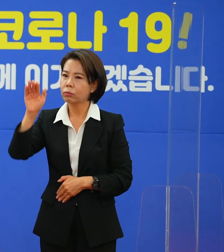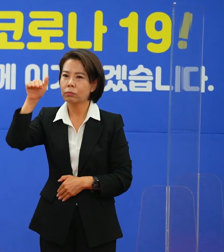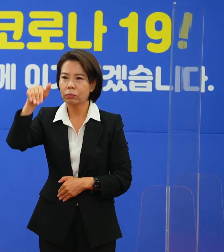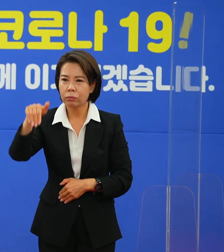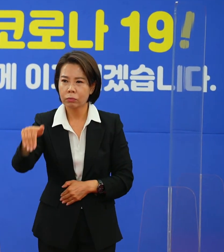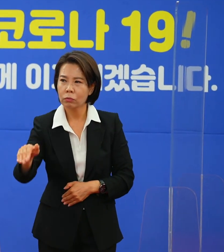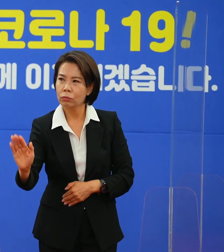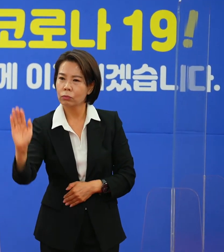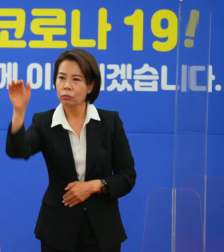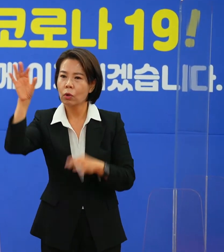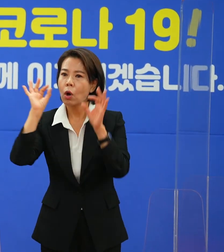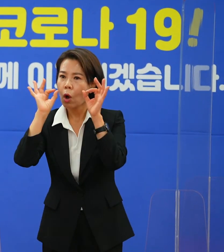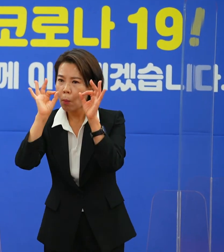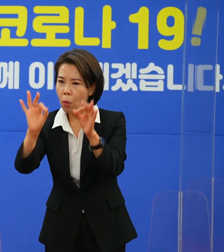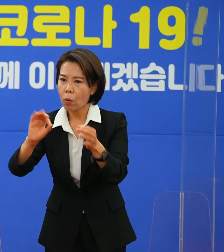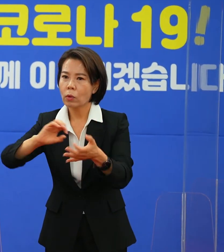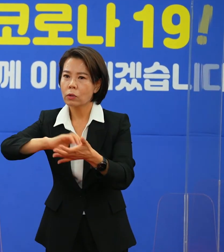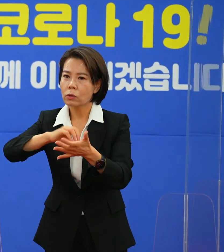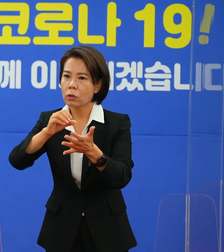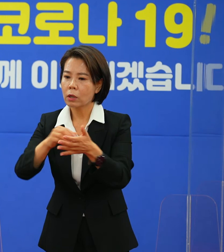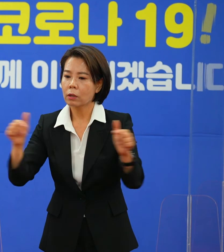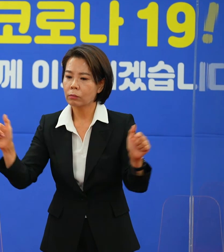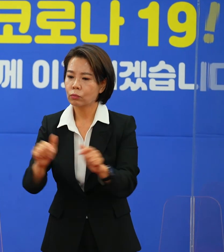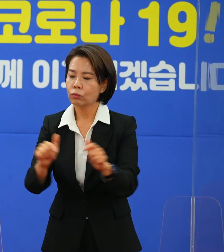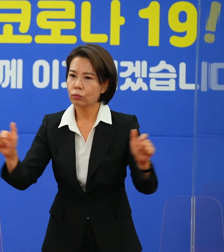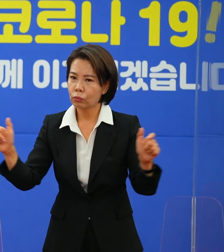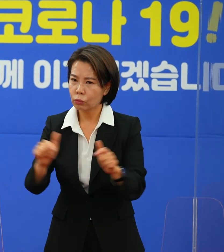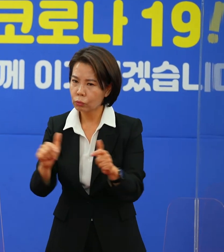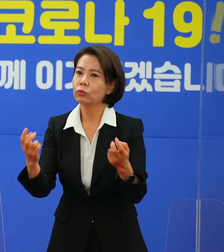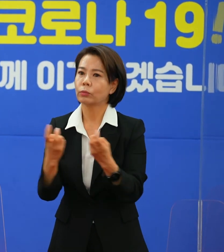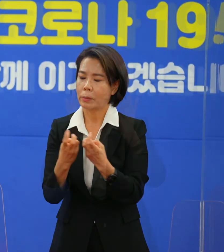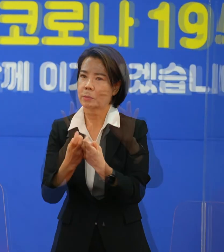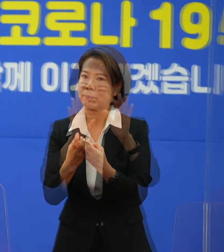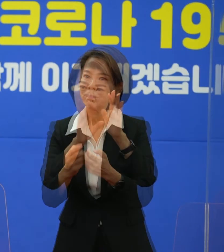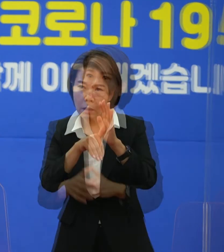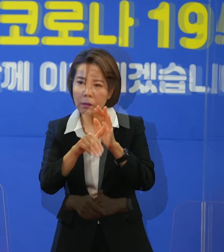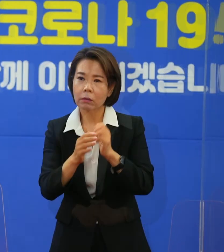저희가 적절하게 탄력적으로 대응하겠다는 말씀을 드립니다.